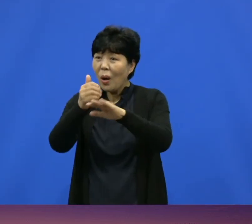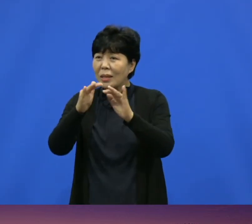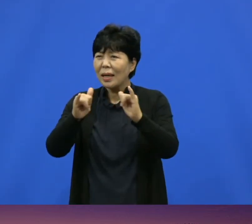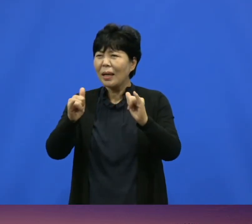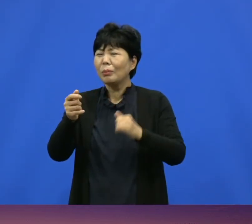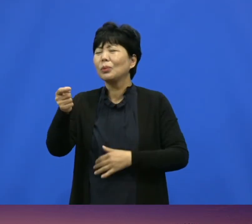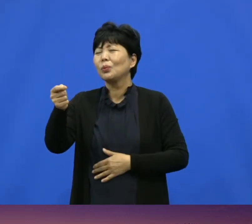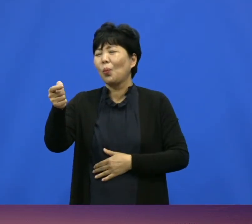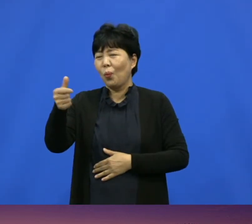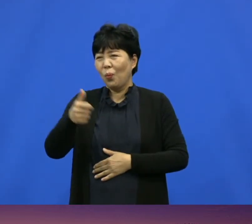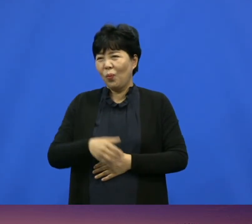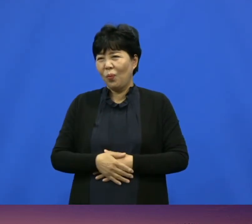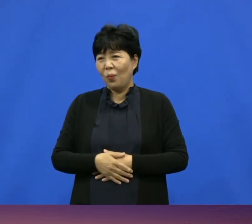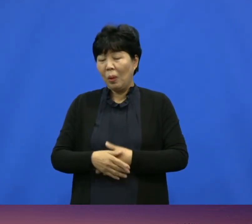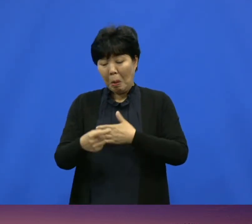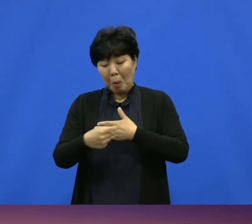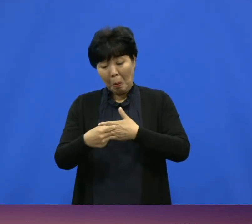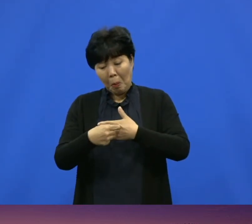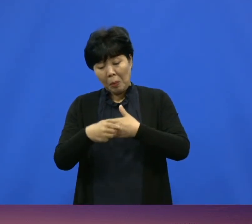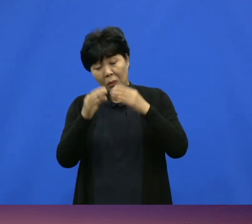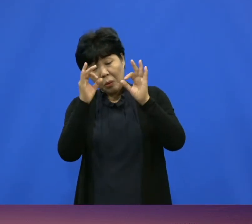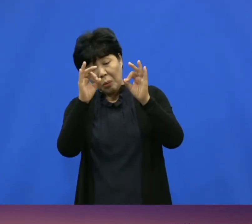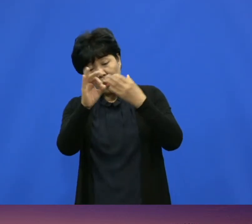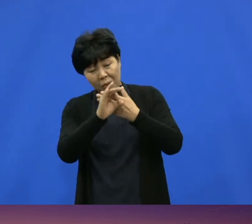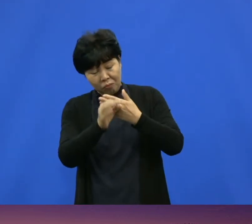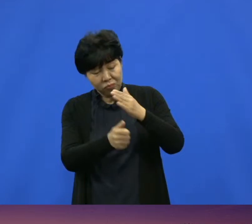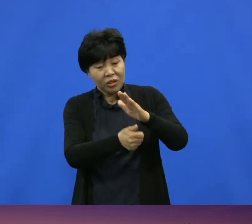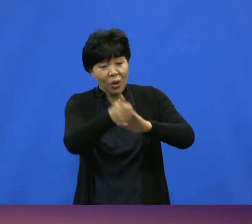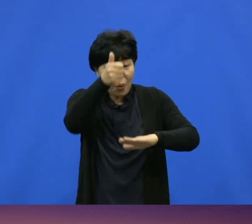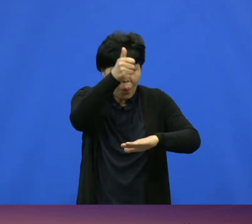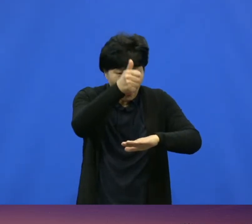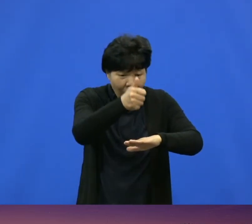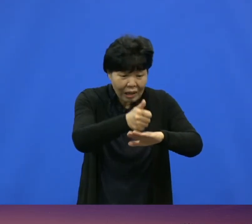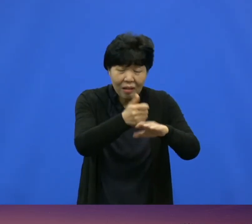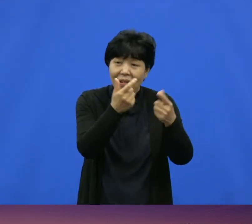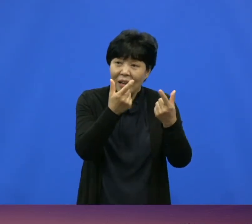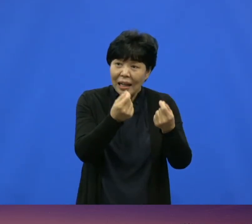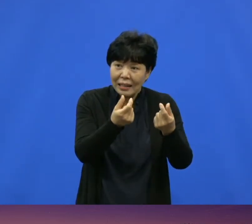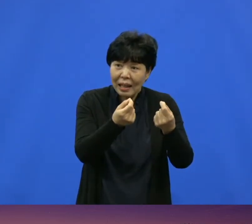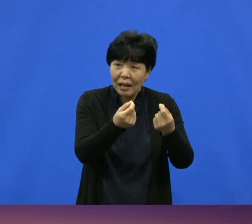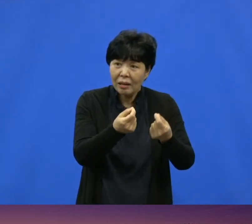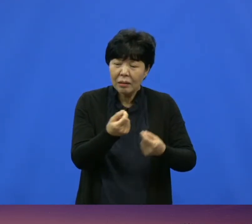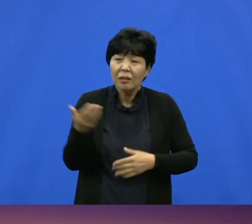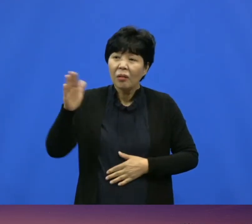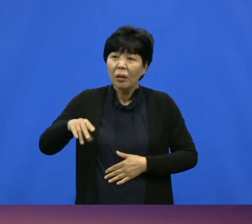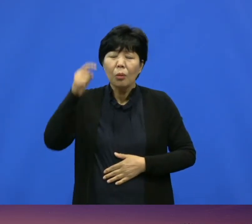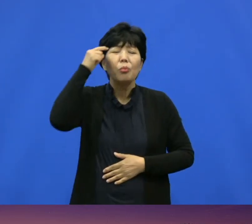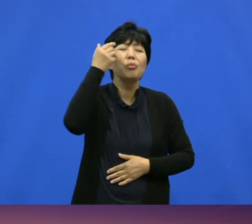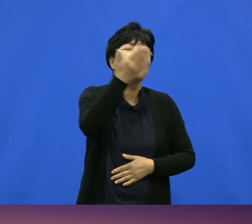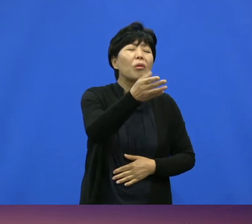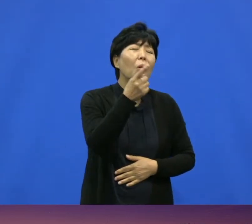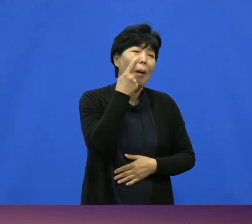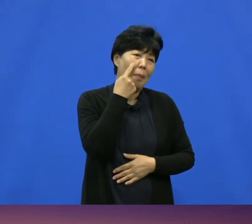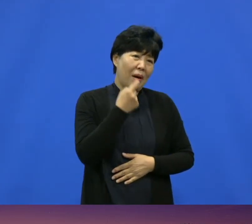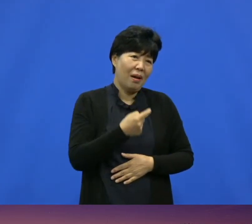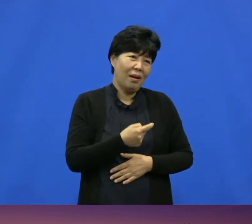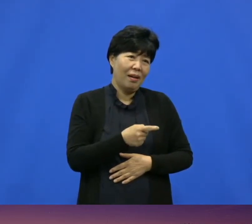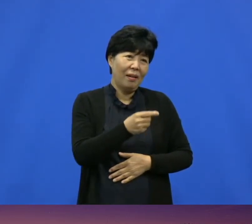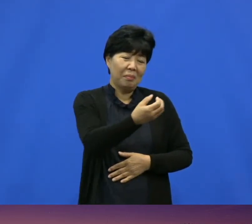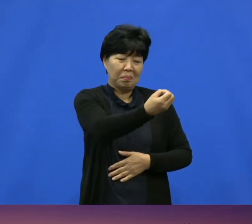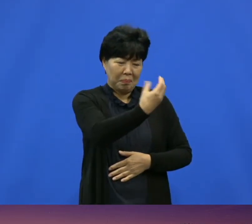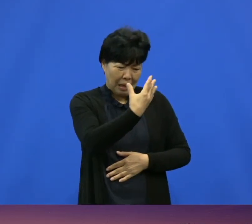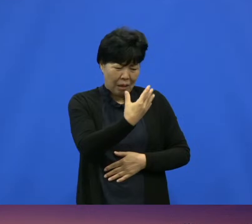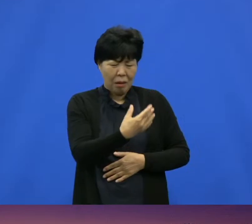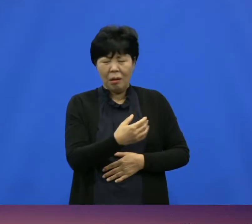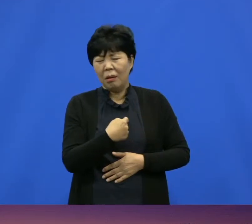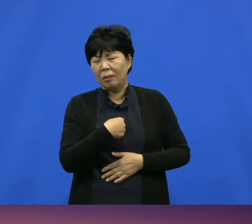겉으로는 성공처럼 보이지만 그 성공한 사람에게도 가보세요. 그분이 성공이라고 얘기하는 거 아니에요. 엄청난 그런 고통을